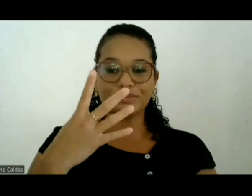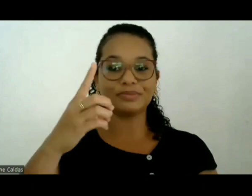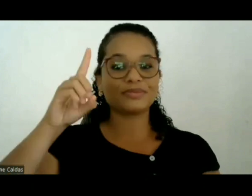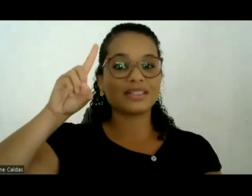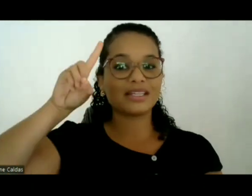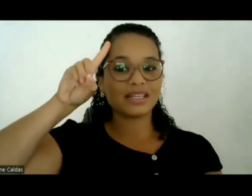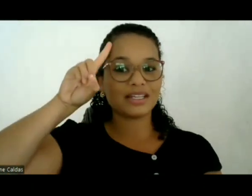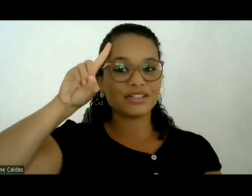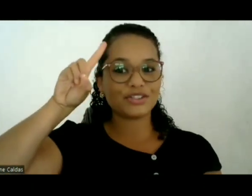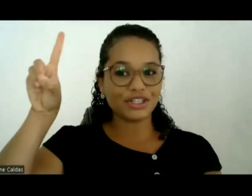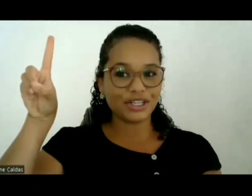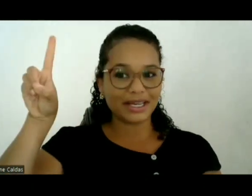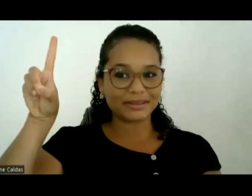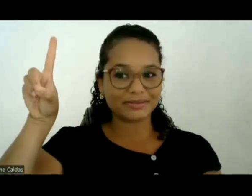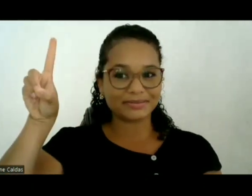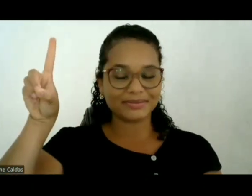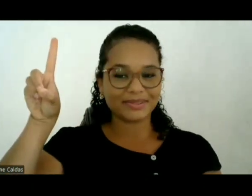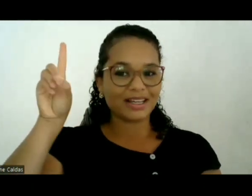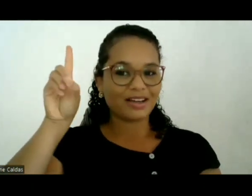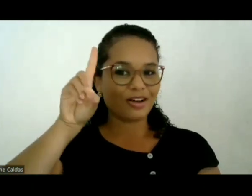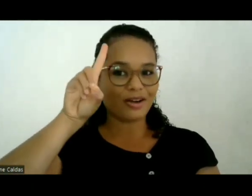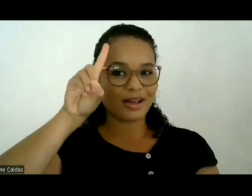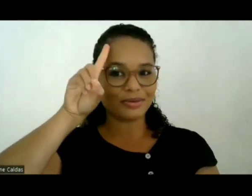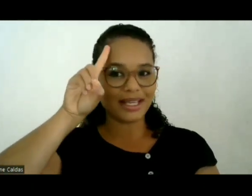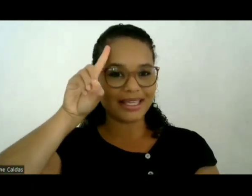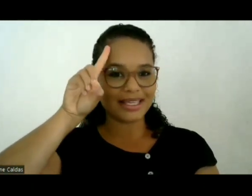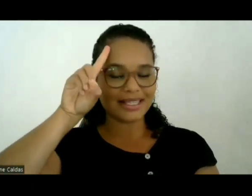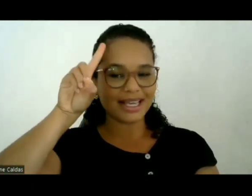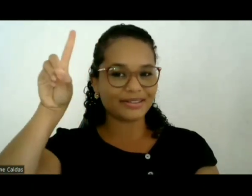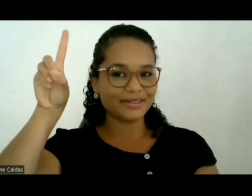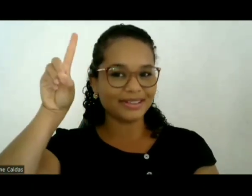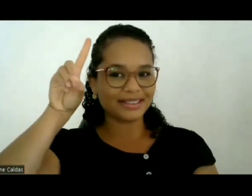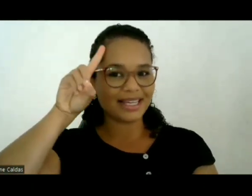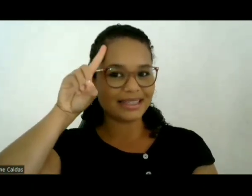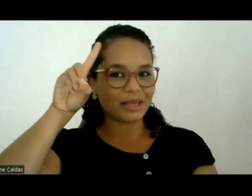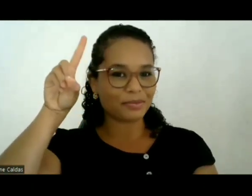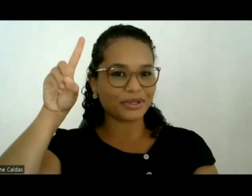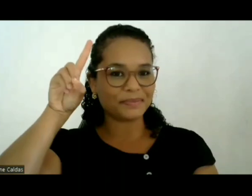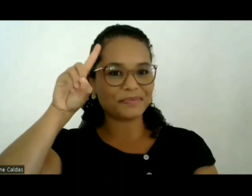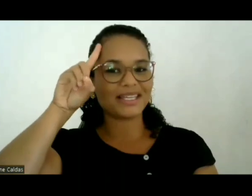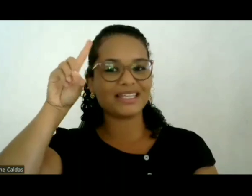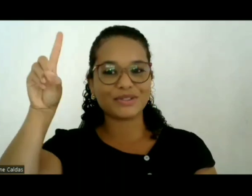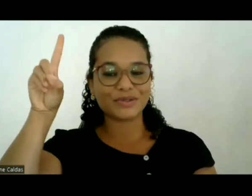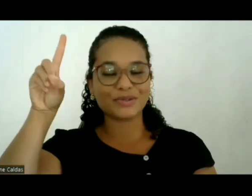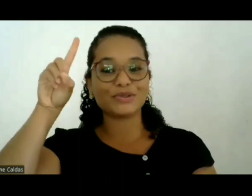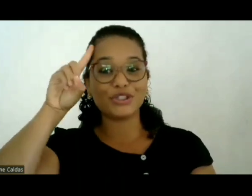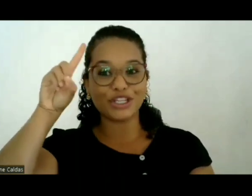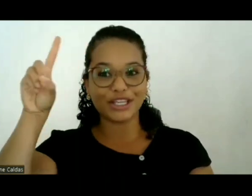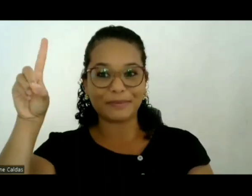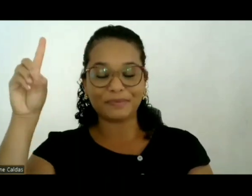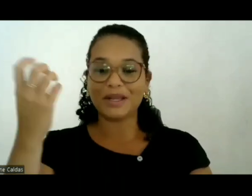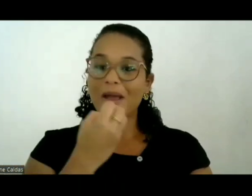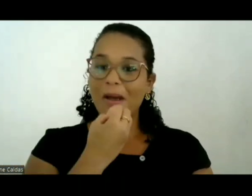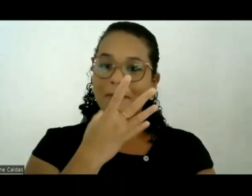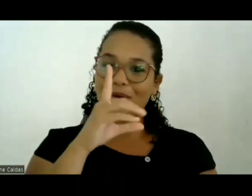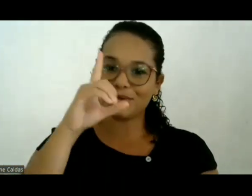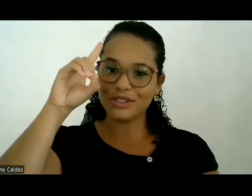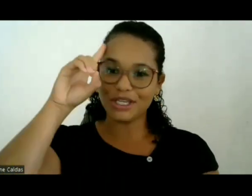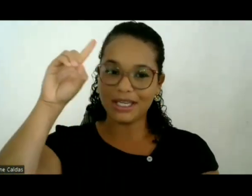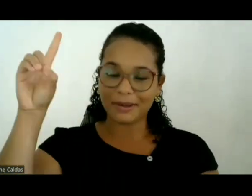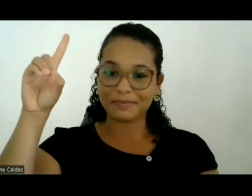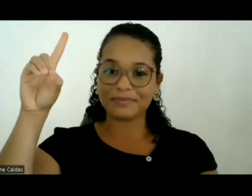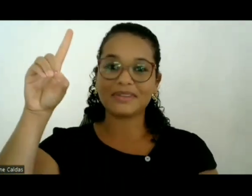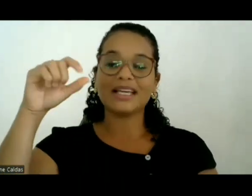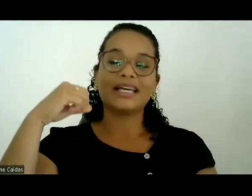Bom dia. Coloca o D aqui saindo da têmpora. Isso, dia.